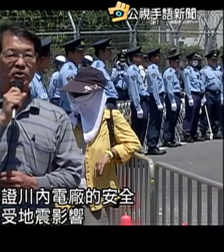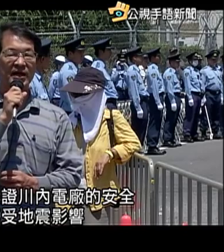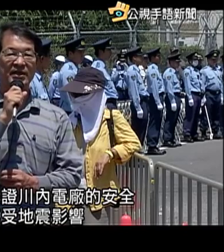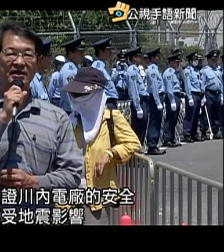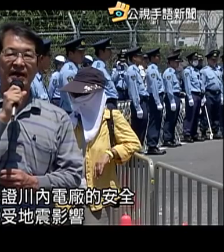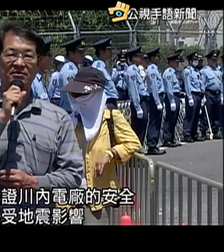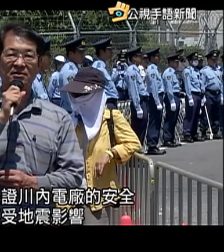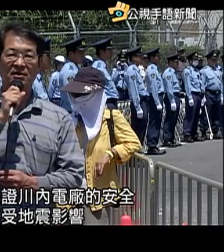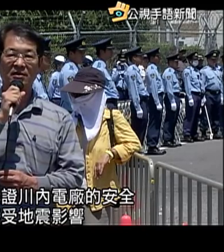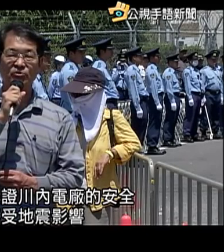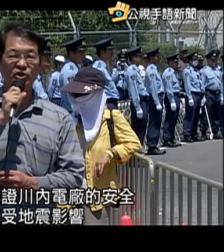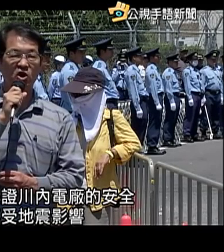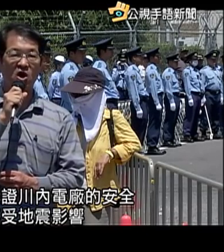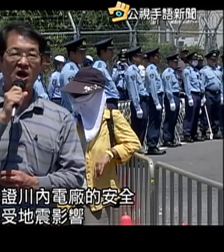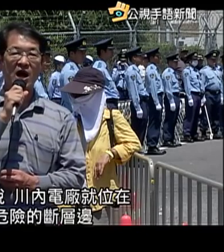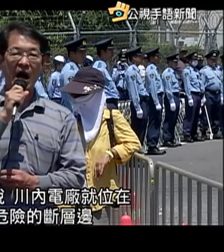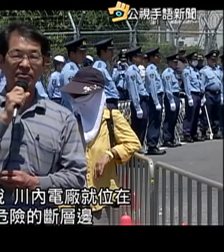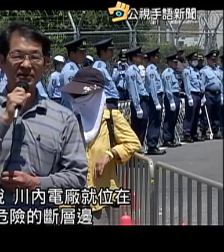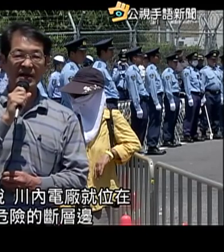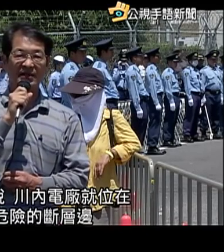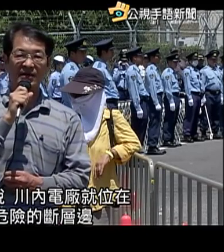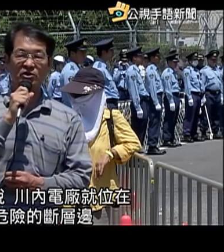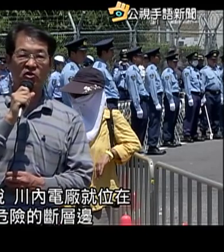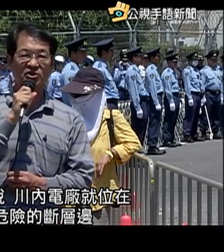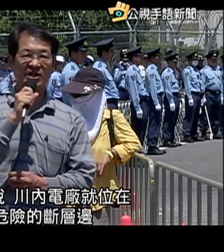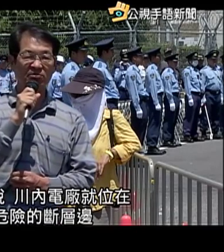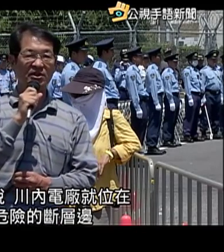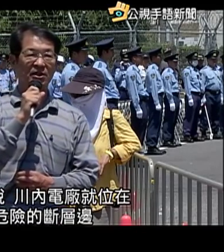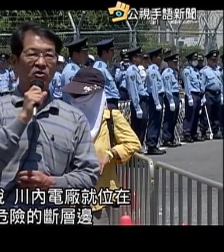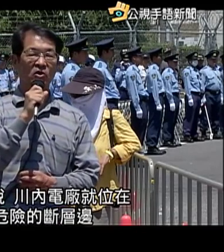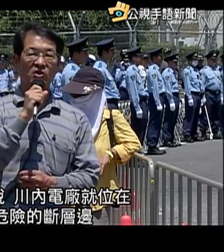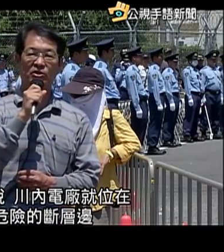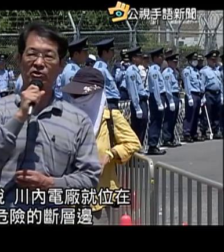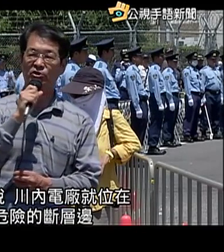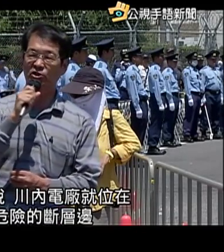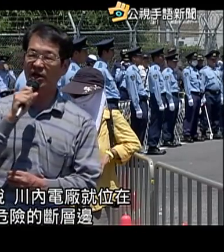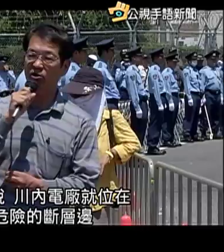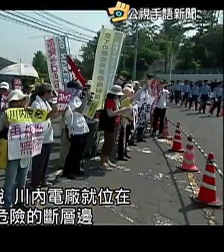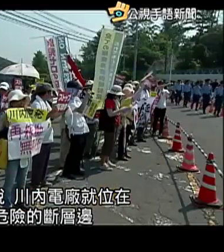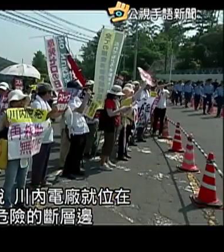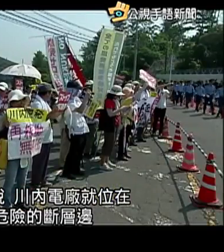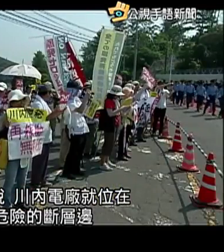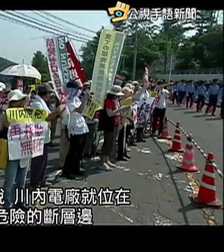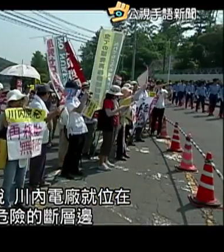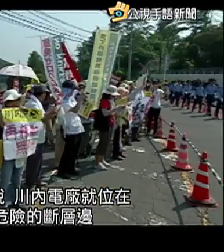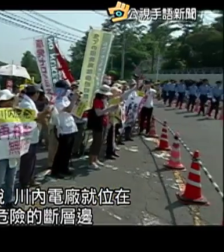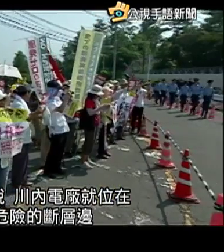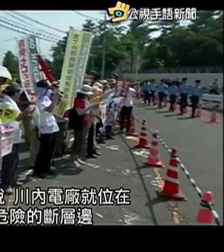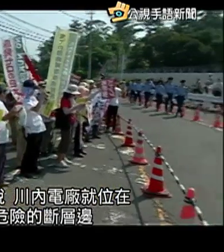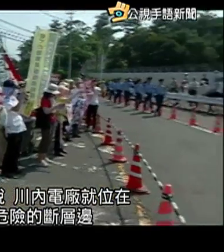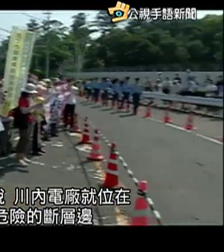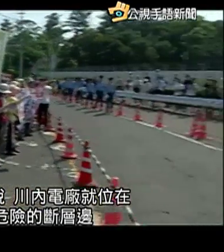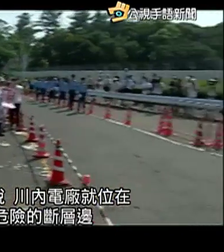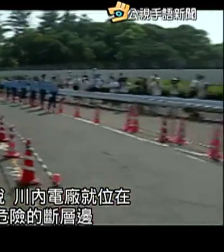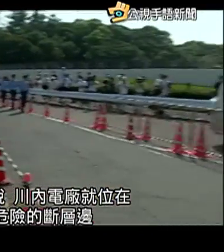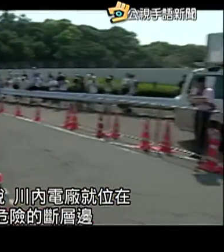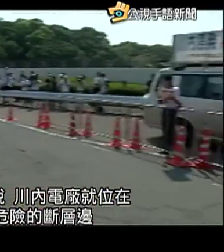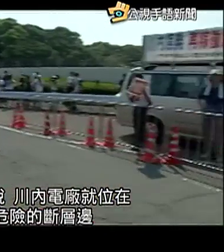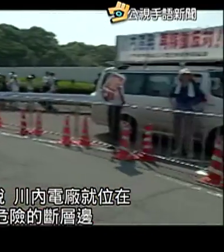されていない。むしろ危ない断層の近くにこの九州電力の仙台原発があるということであります。 除